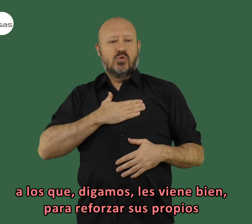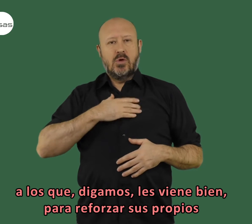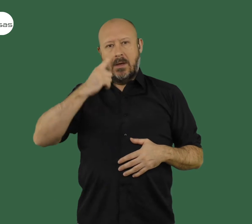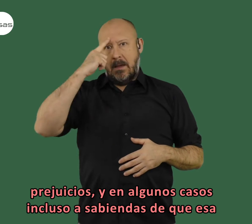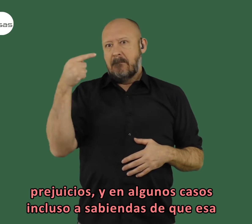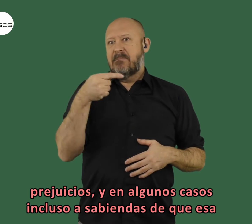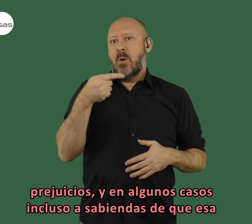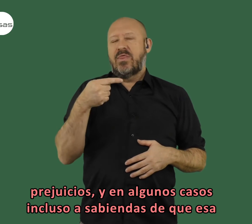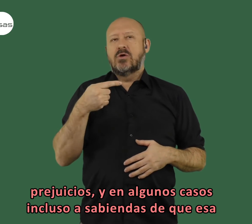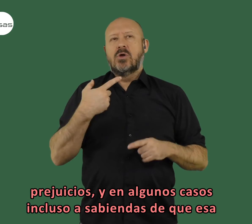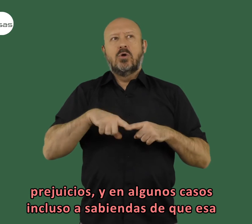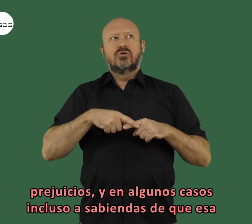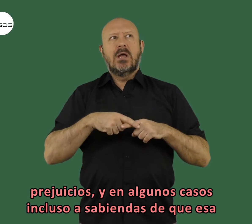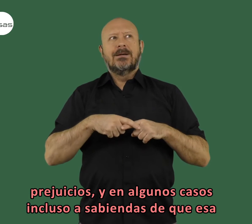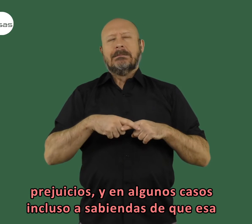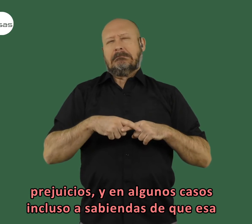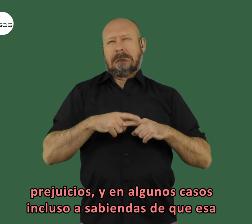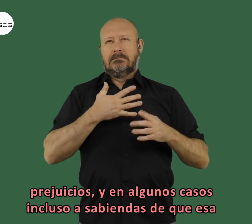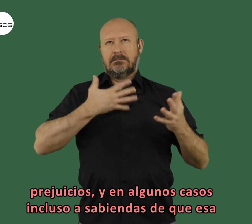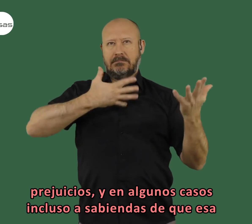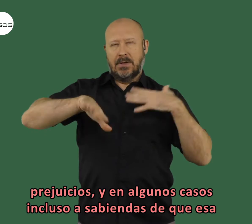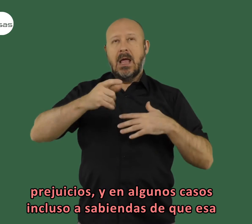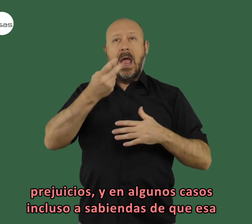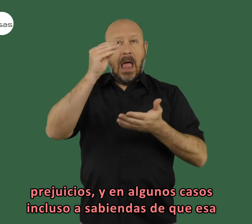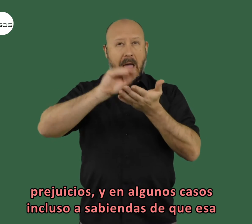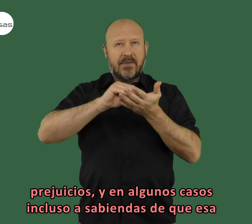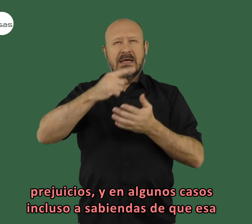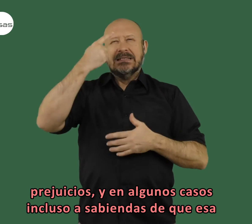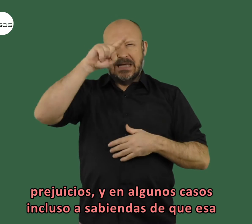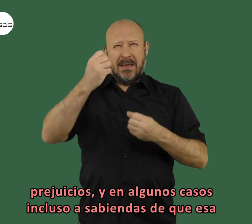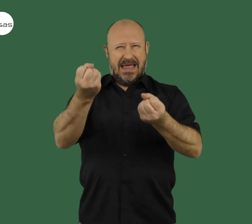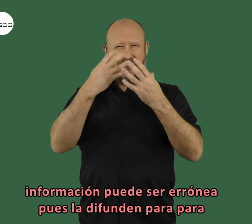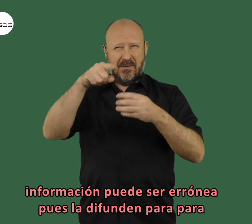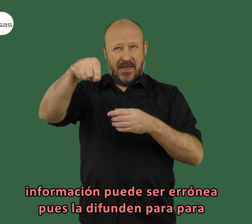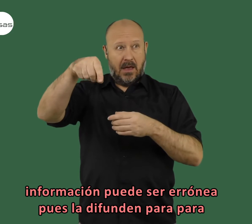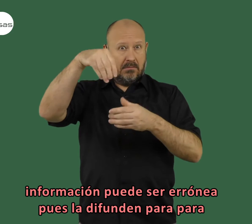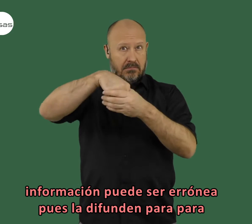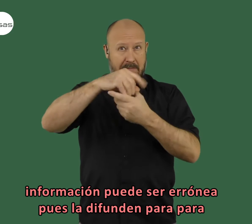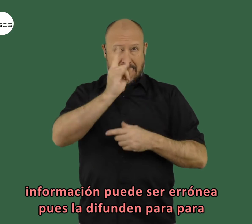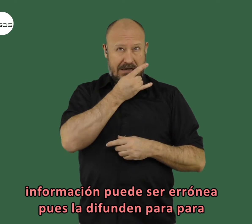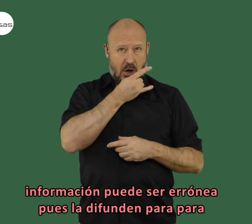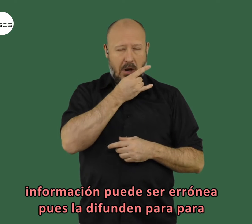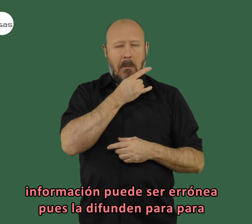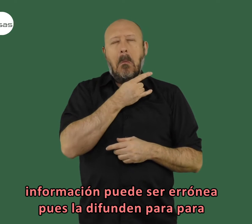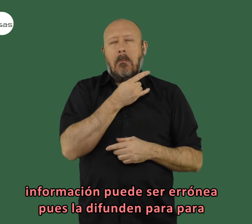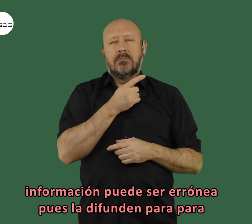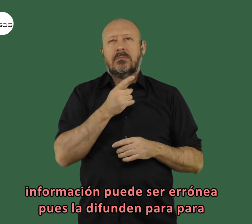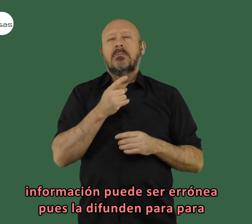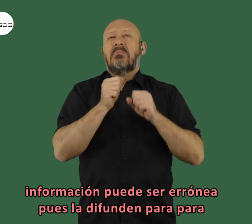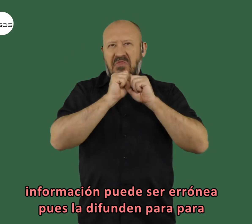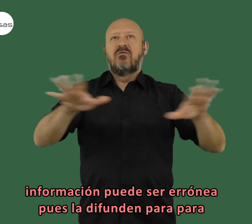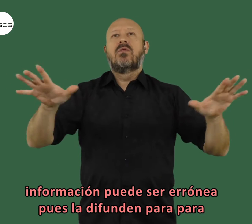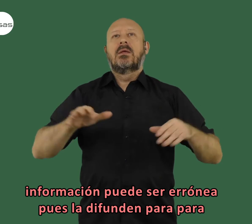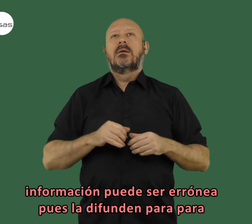sus propios prejuicios y, en algunos casos, incluso a sabiendas de que esa información puede ser errónea, pues